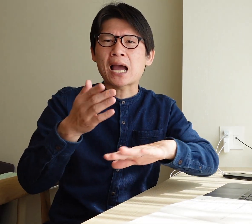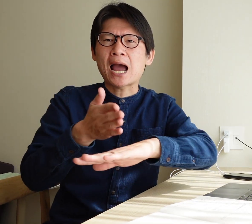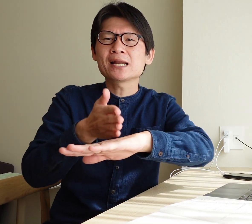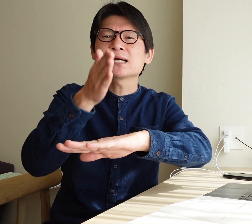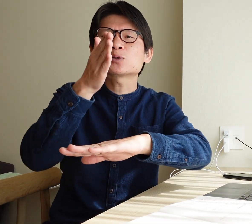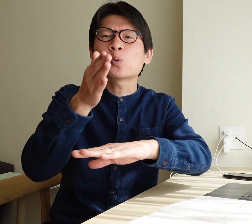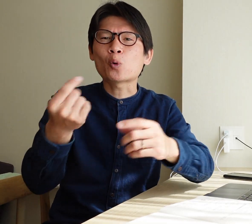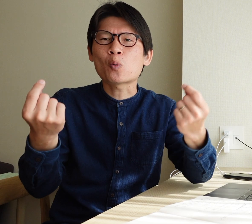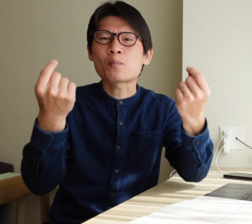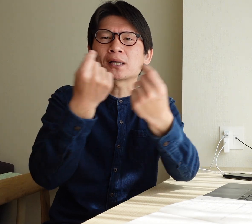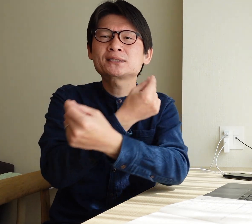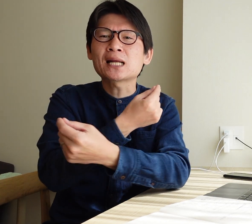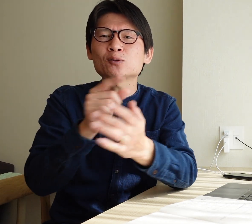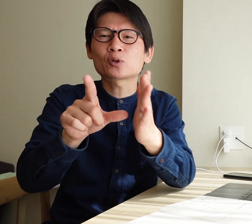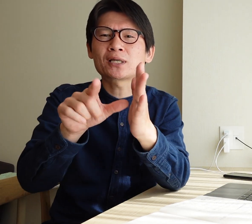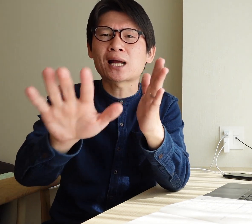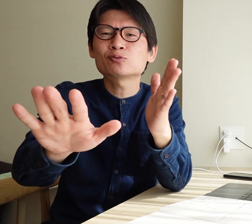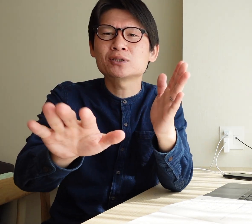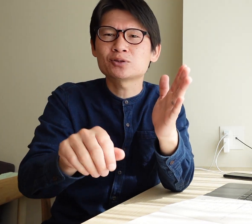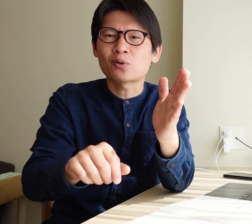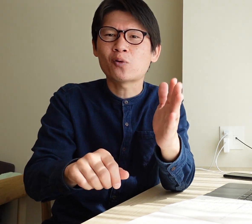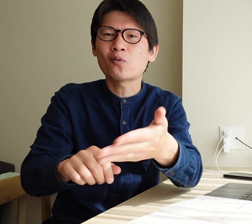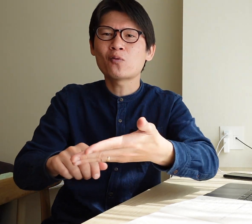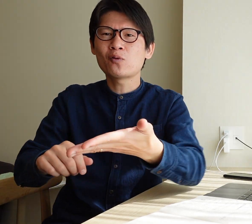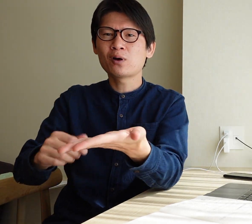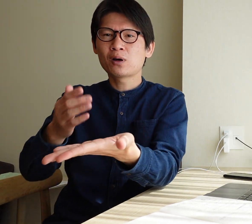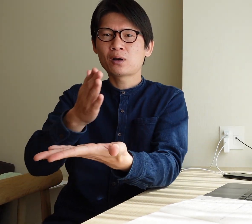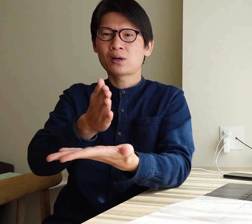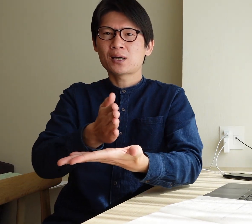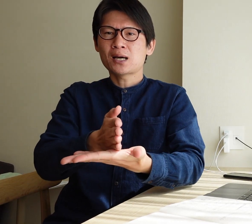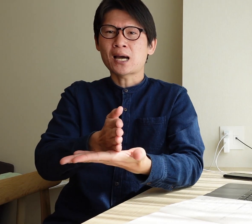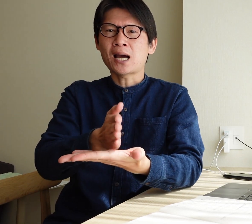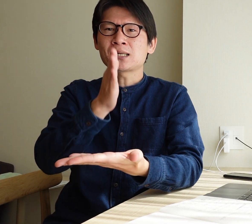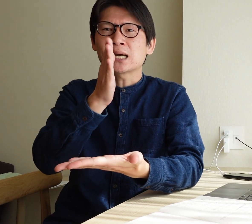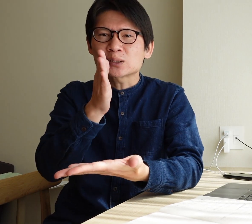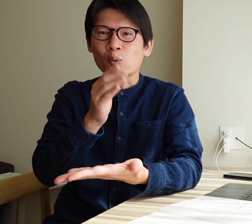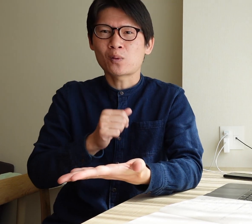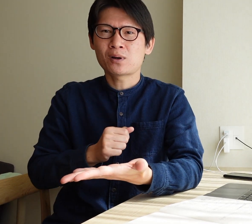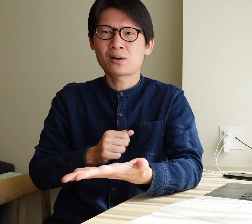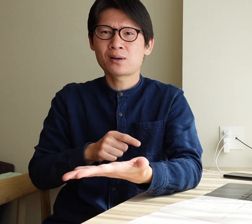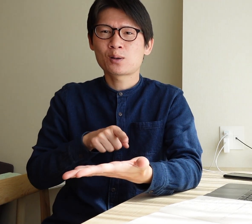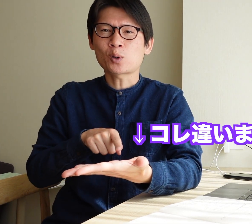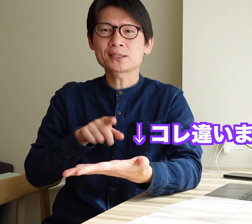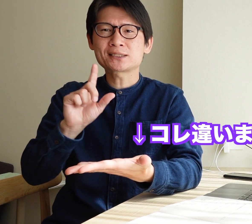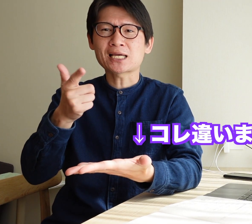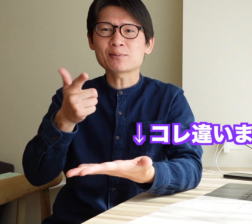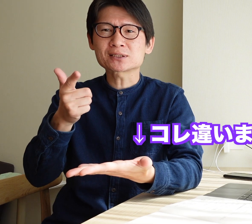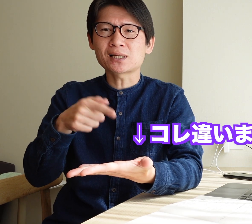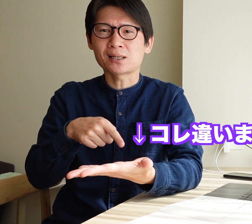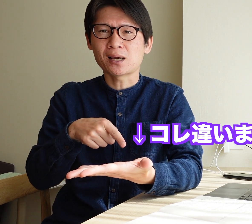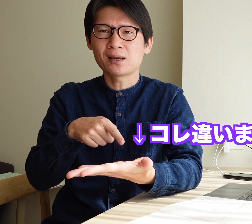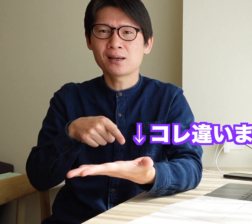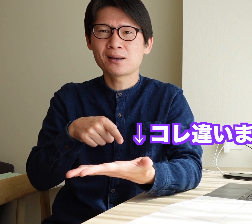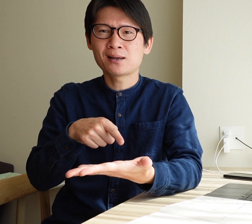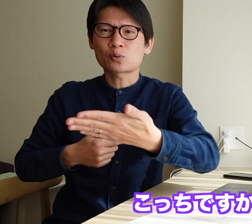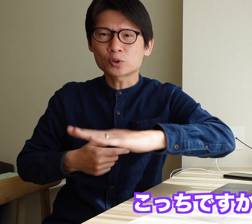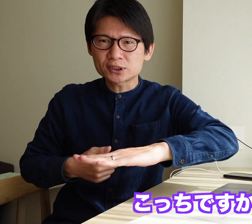ありがとうを間違える時があるんですよ。ありがとう。 これ違いますからね。こっちです